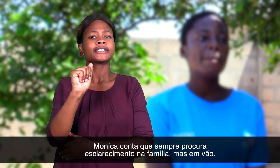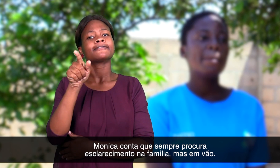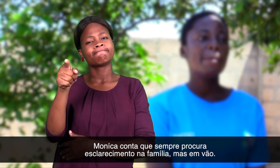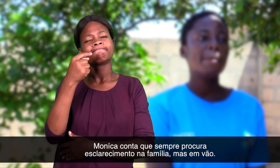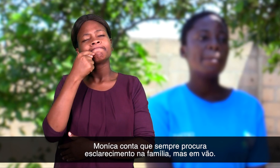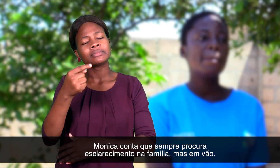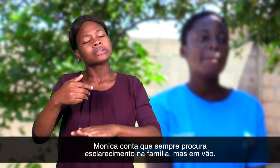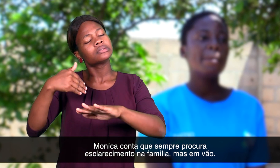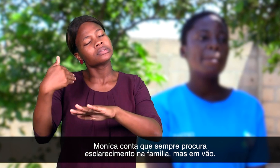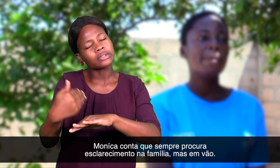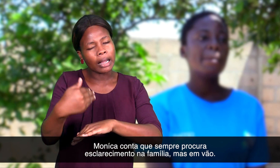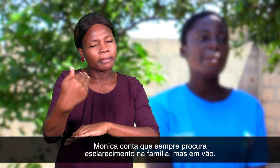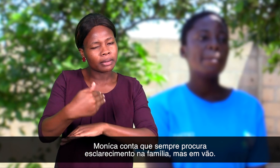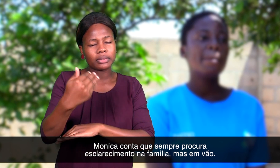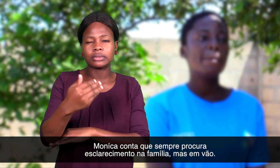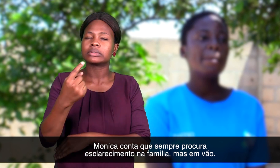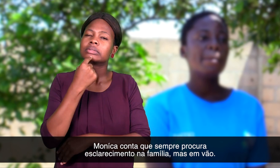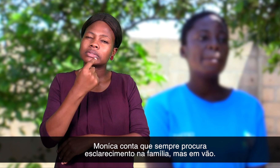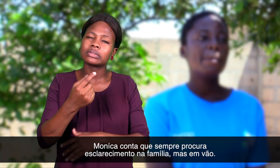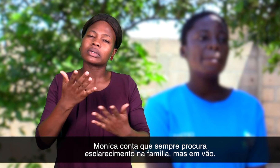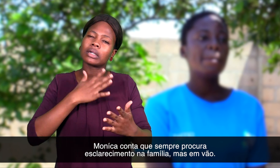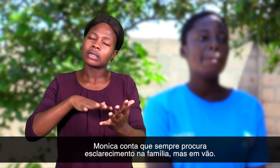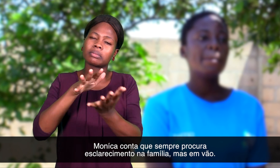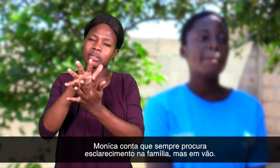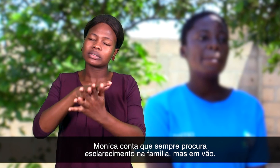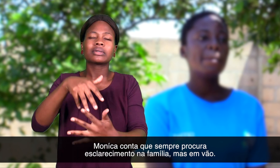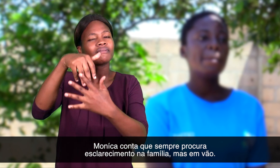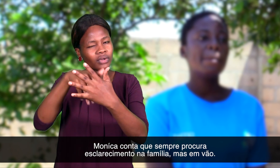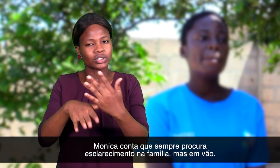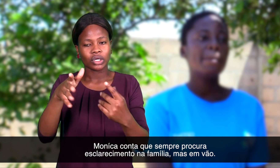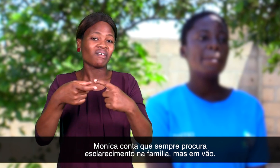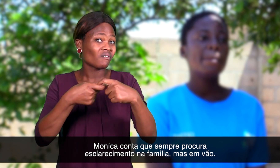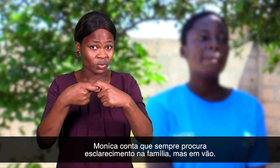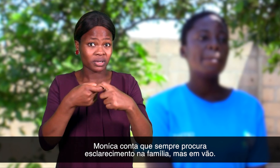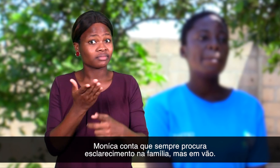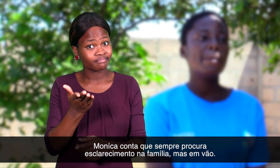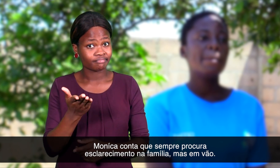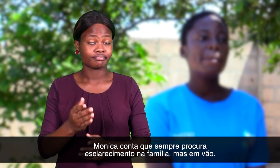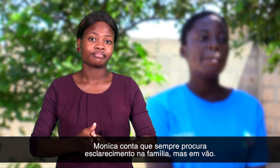Mônica conta que sempre procurou esclarecimento na família, mas em vão.